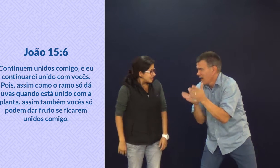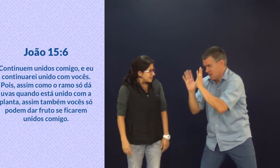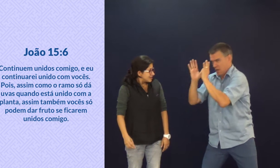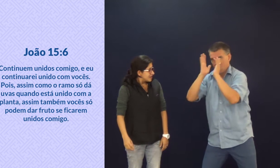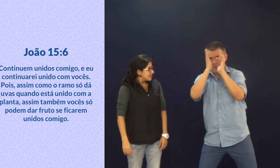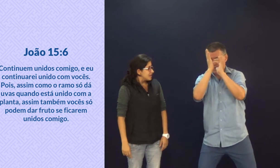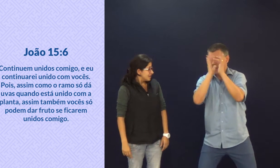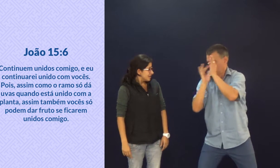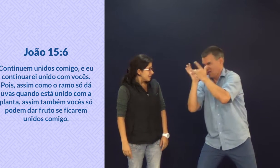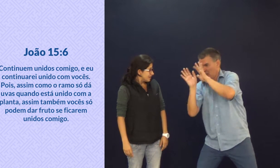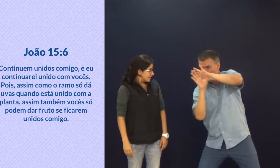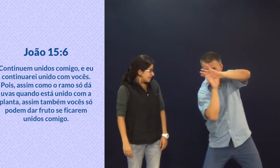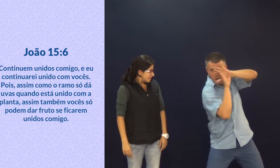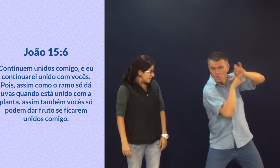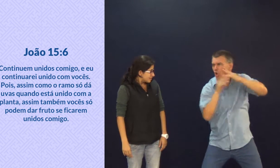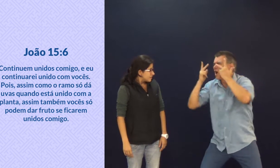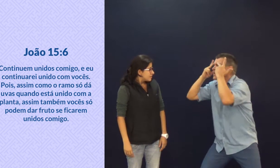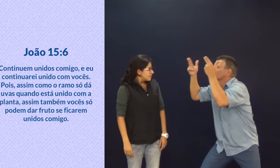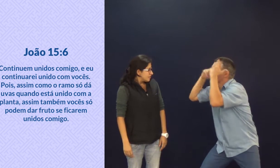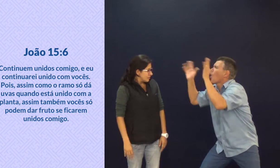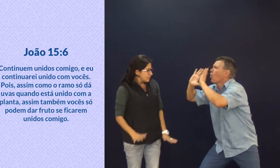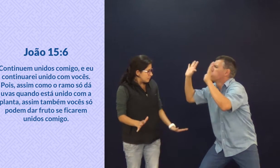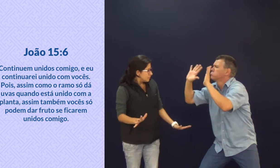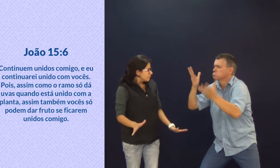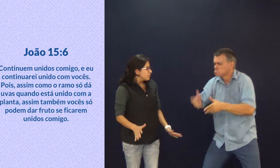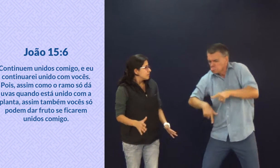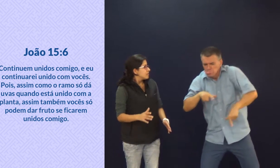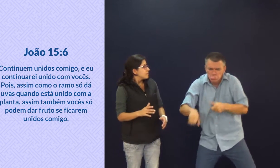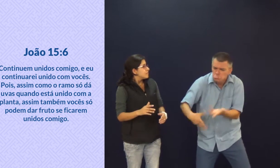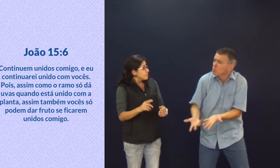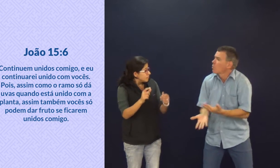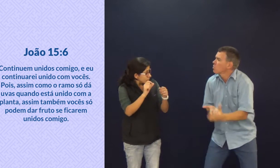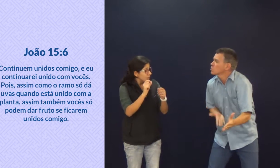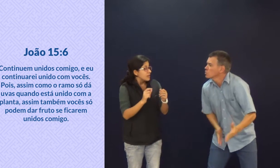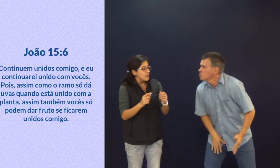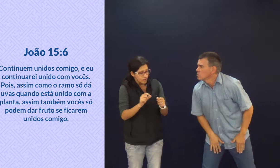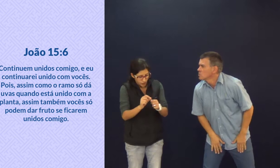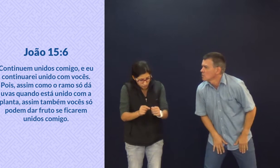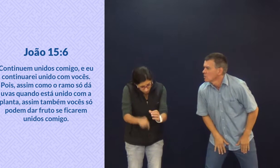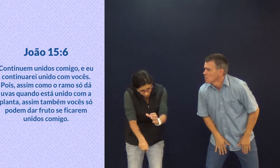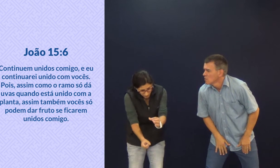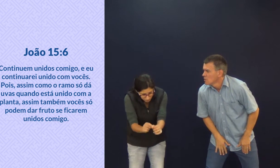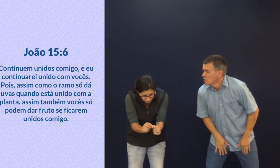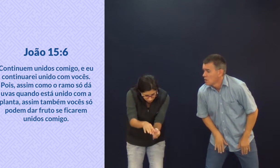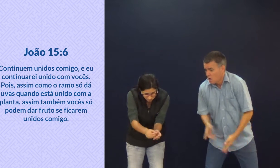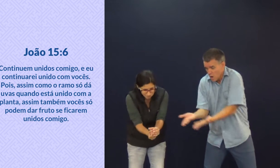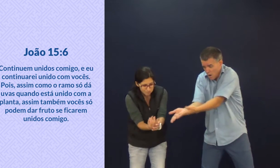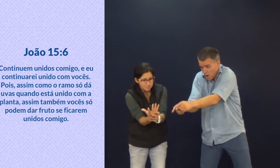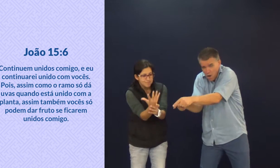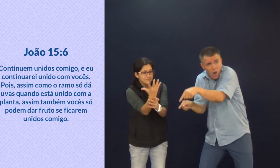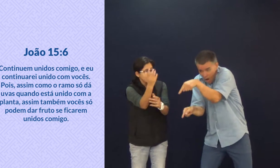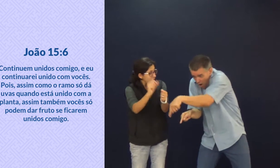funciona ó naturalmente que trabalha é colocar uma semente